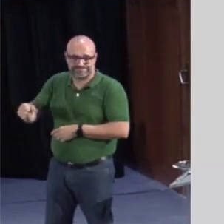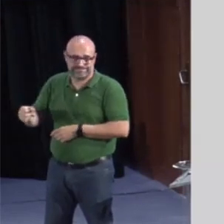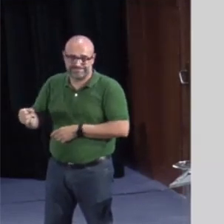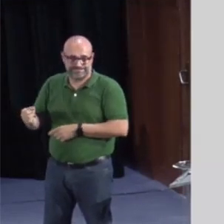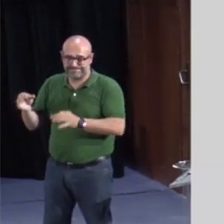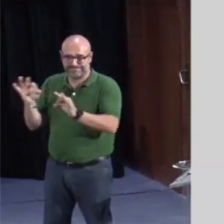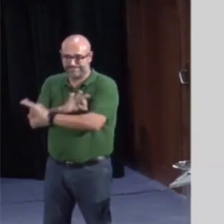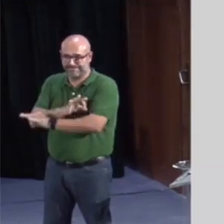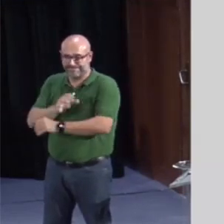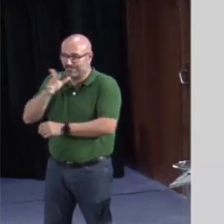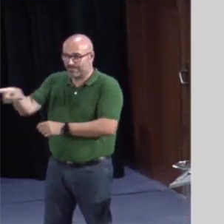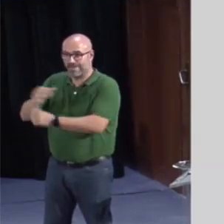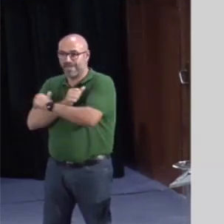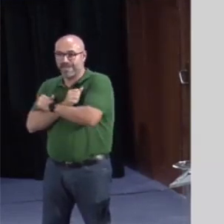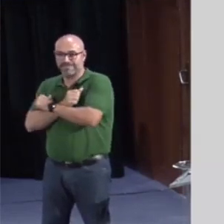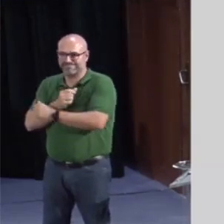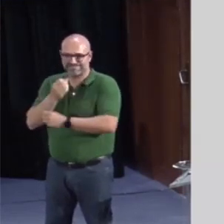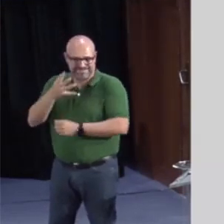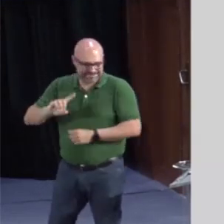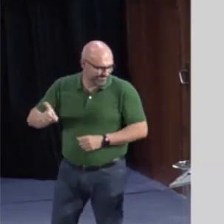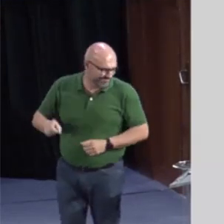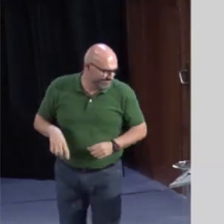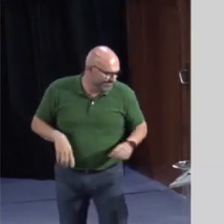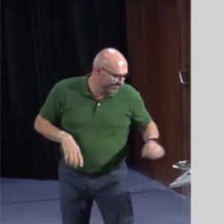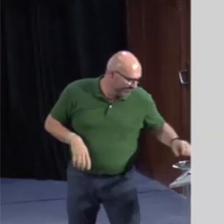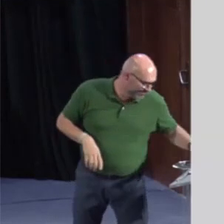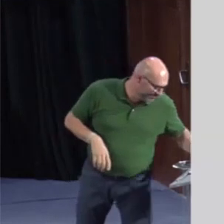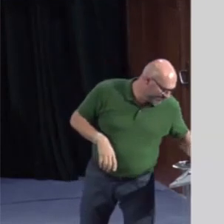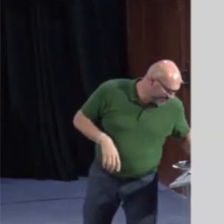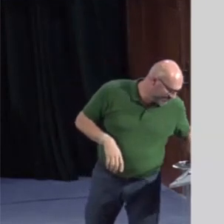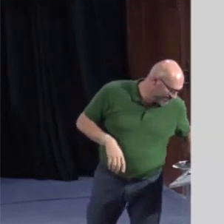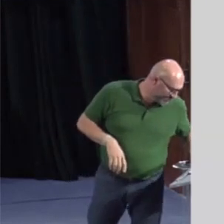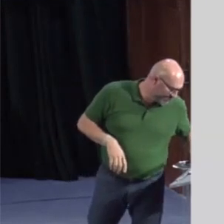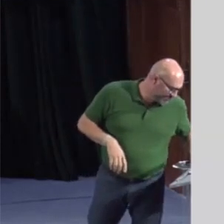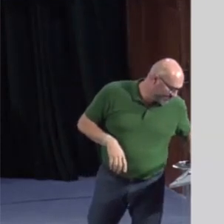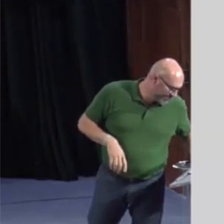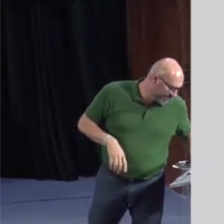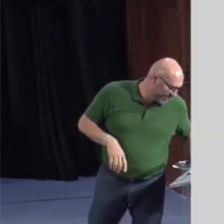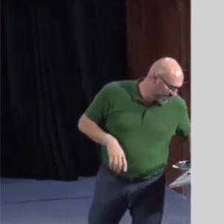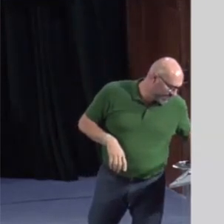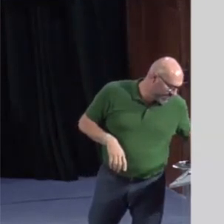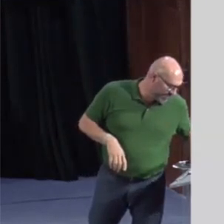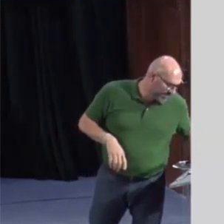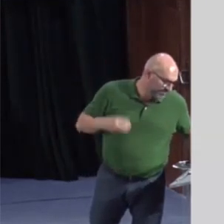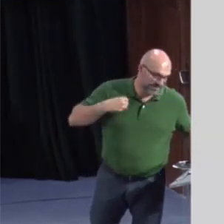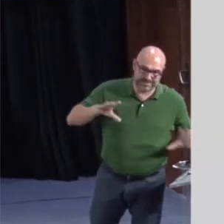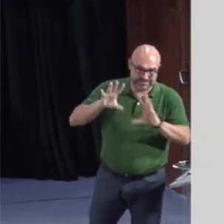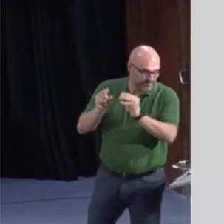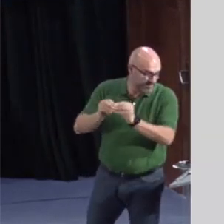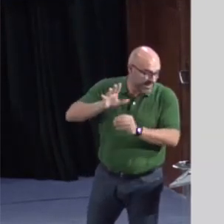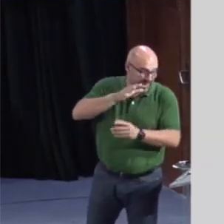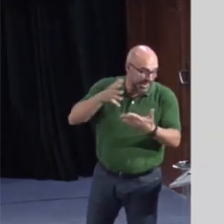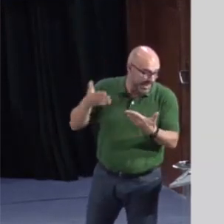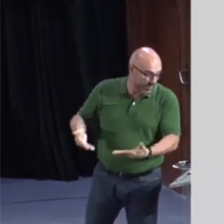que el tiempo que lleva hacer esta prueba, porque va pasando de alumno en alumno y son